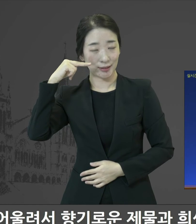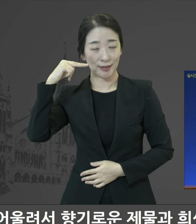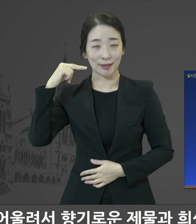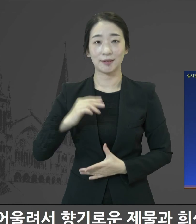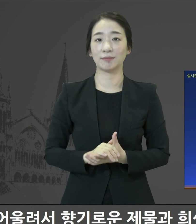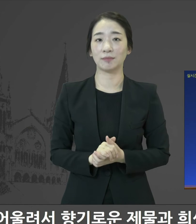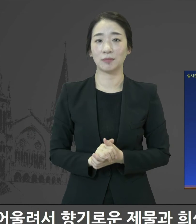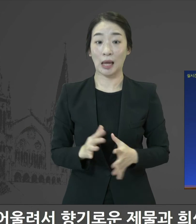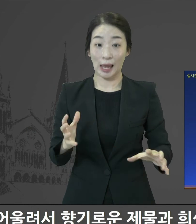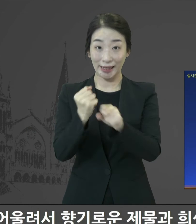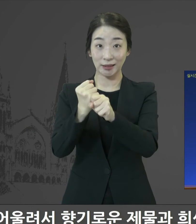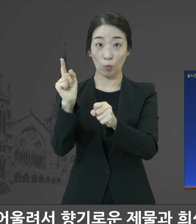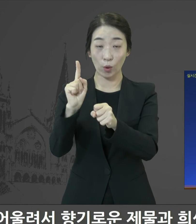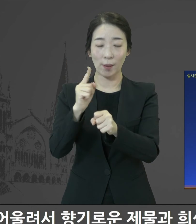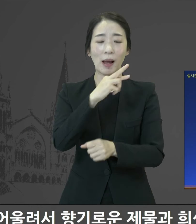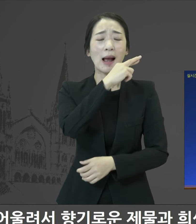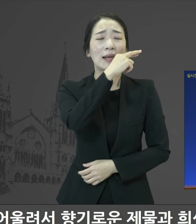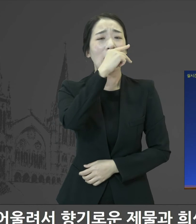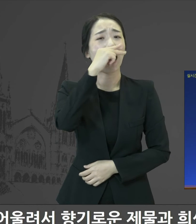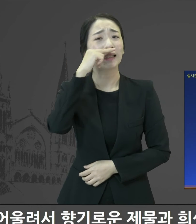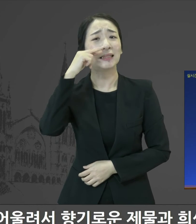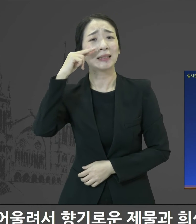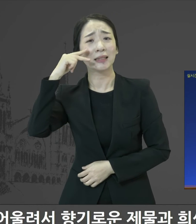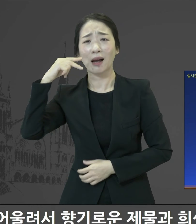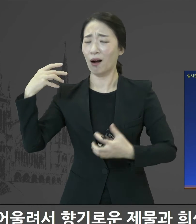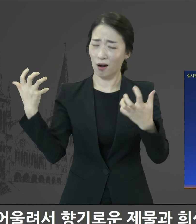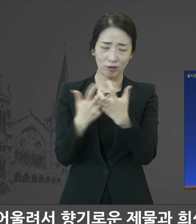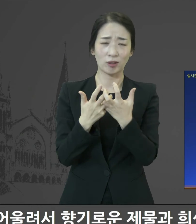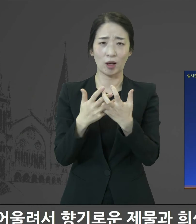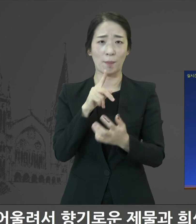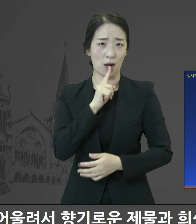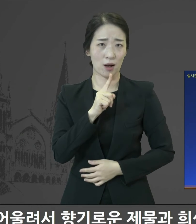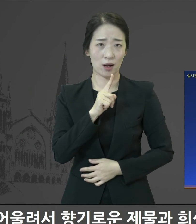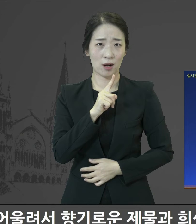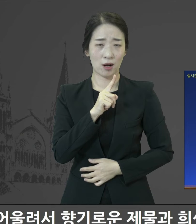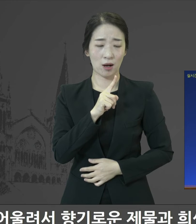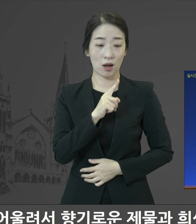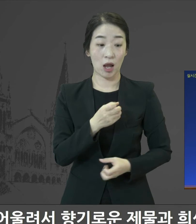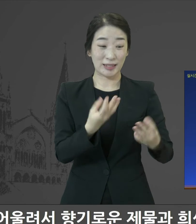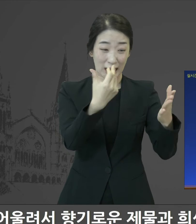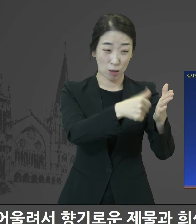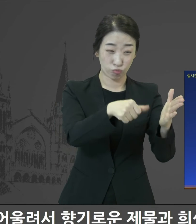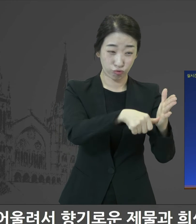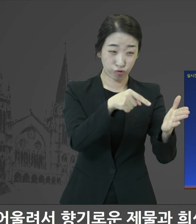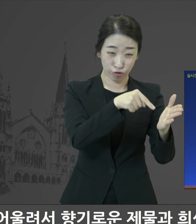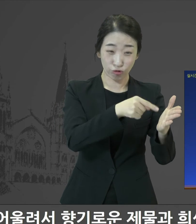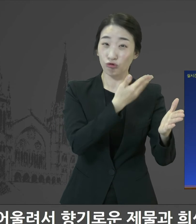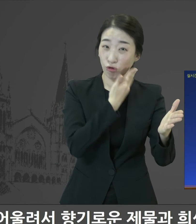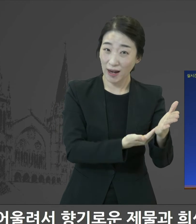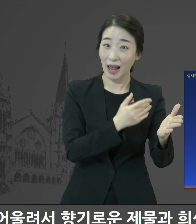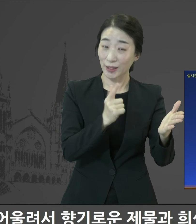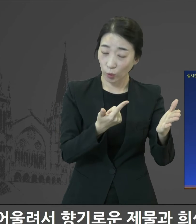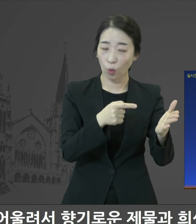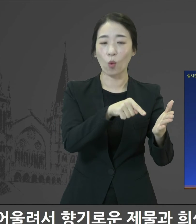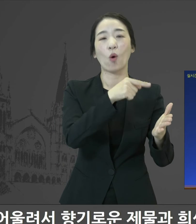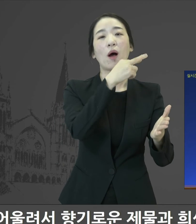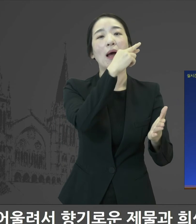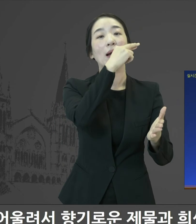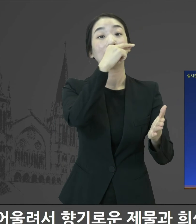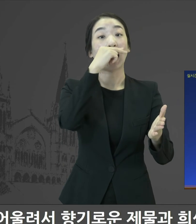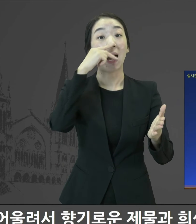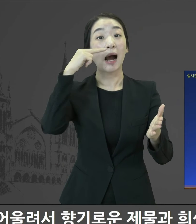거 잊어버리셔도 돼요. 향기가 핵심이라는 겁니다. 제물 자체가 핵심이 아니라 향기,